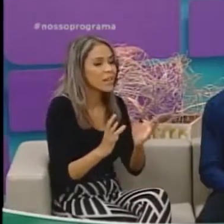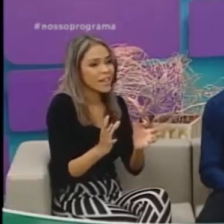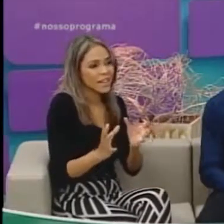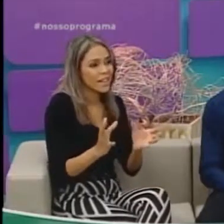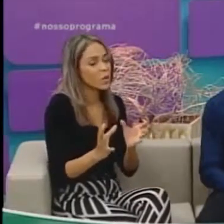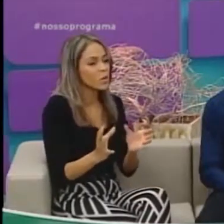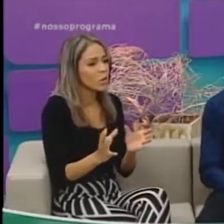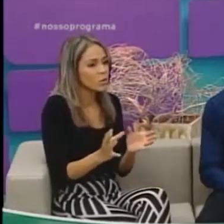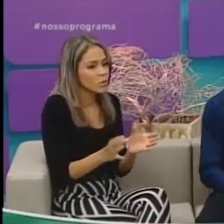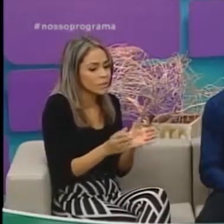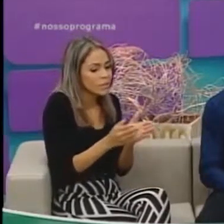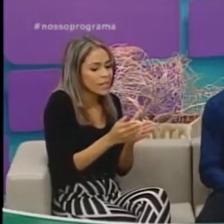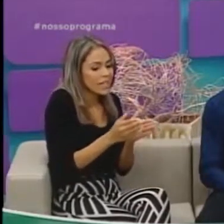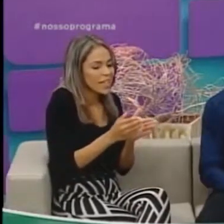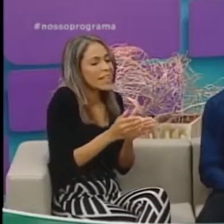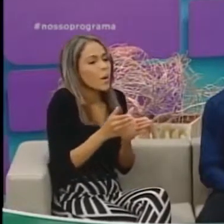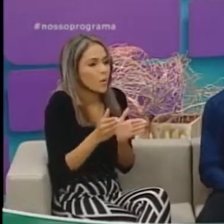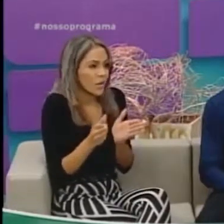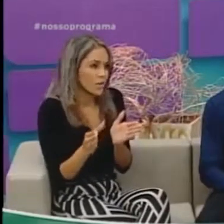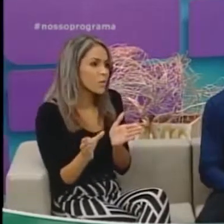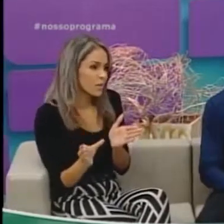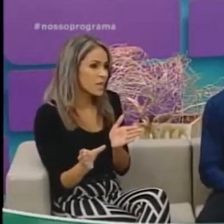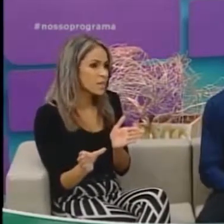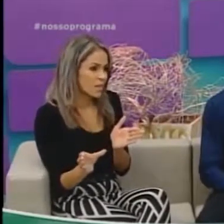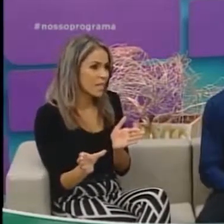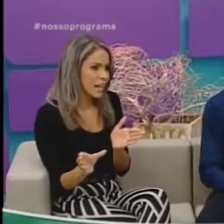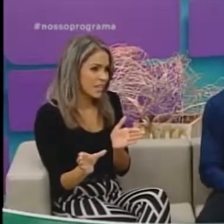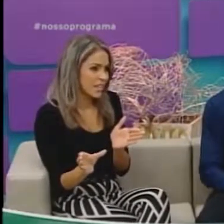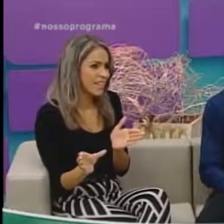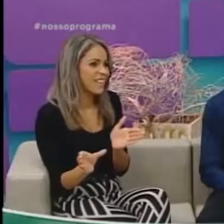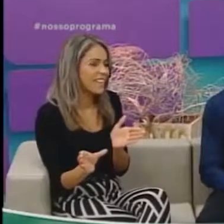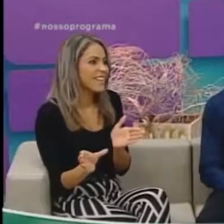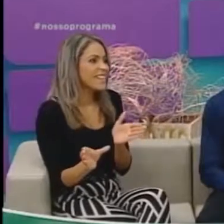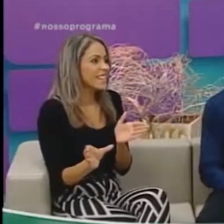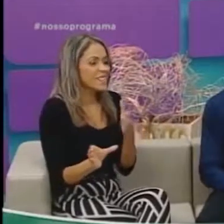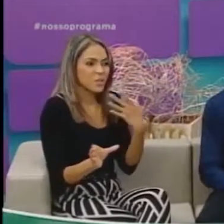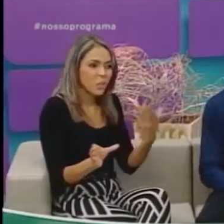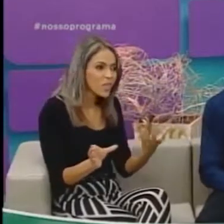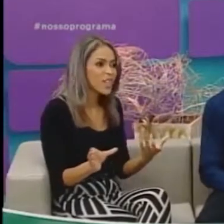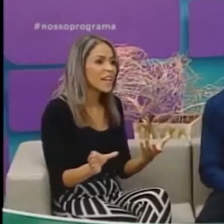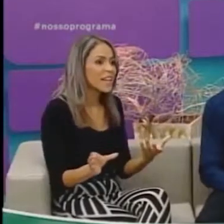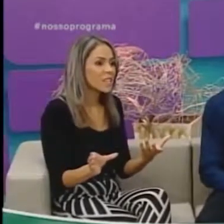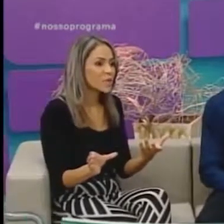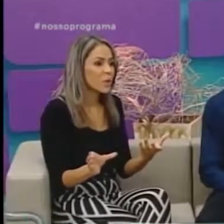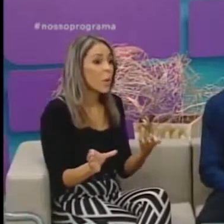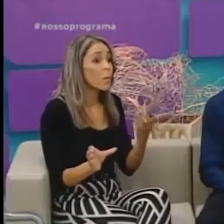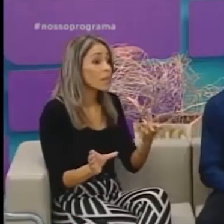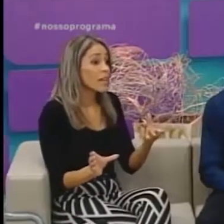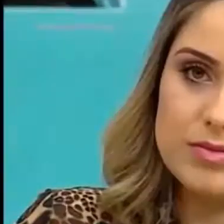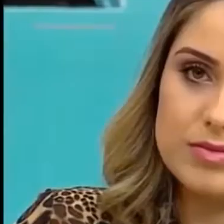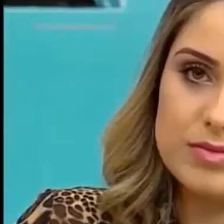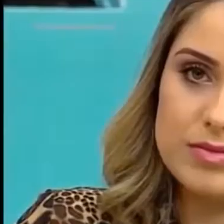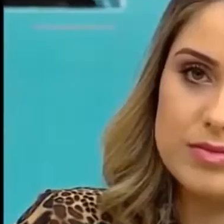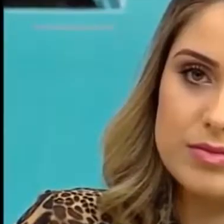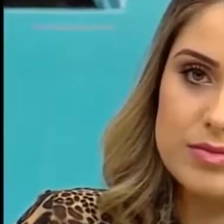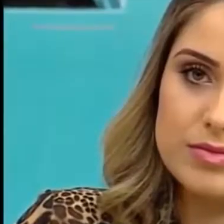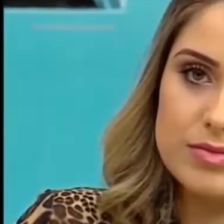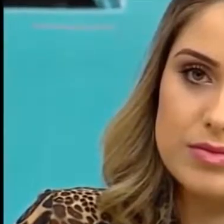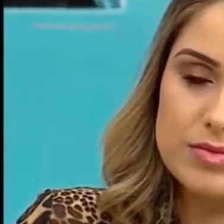Porque, querendo ou não, o surdo, ele é um pouquinho excluído da sociedade. Com certeza. A gente não pode negar isso. Porque o ouvinte, ele não...